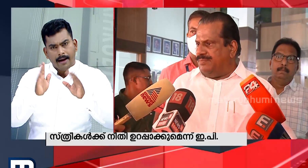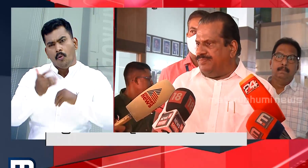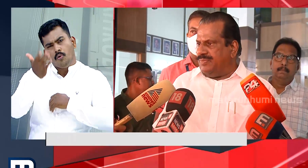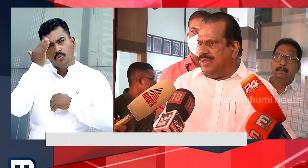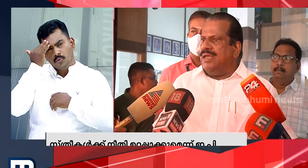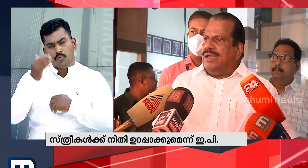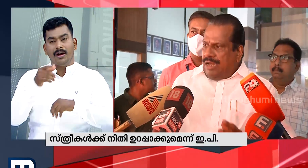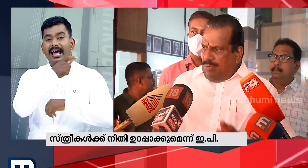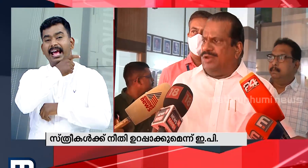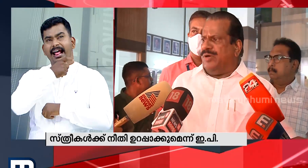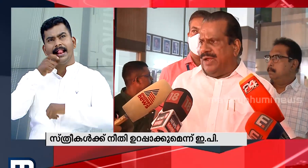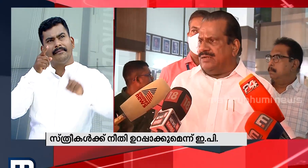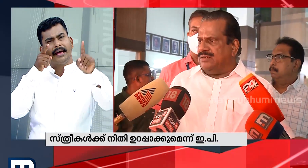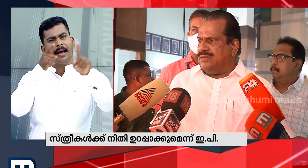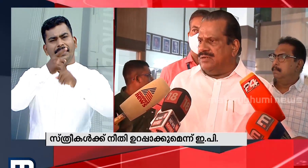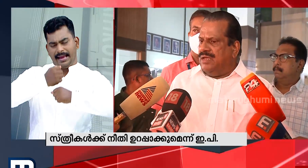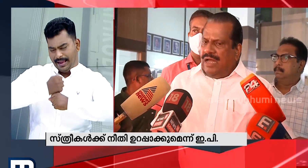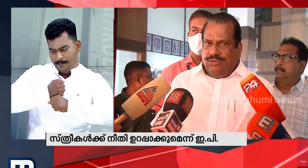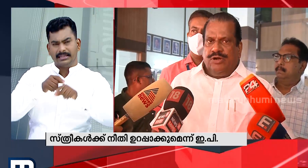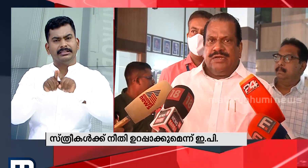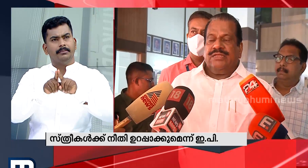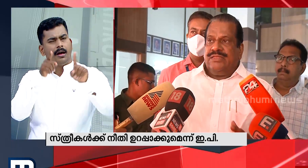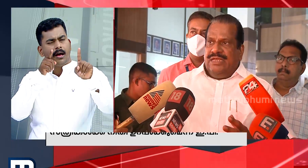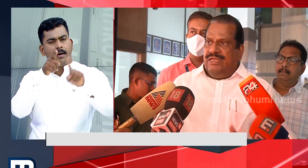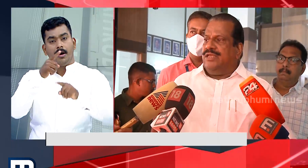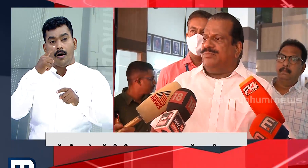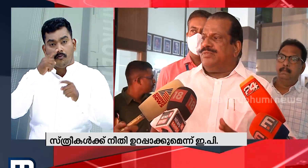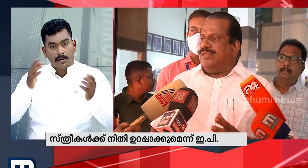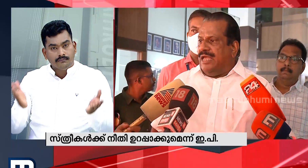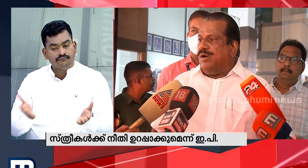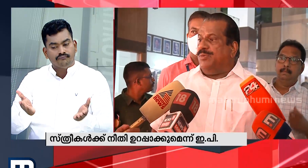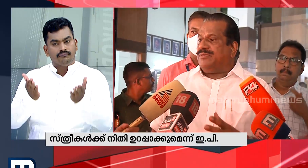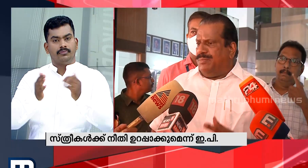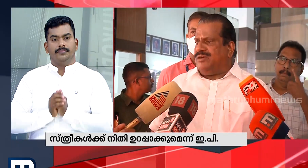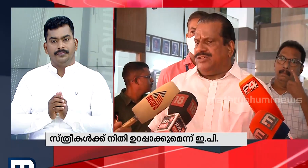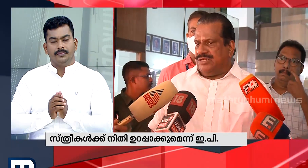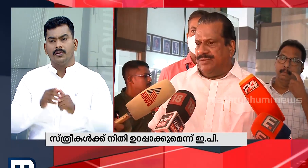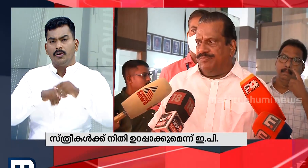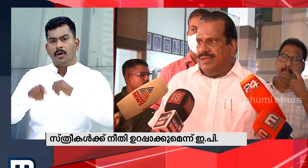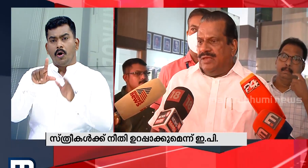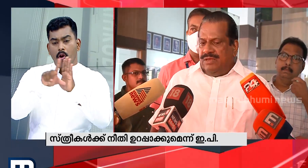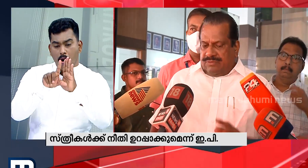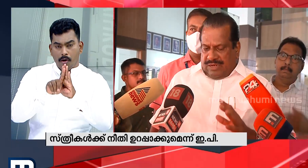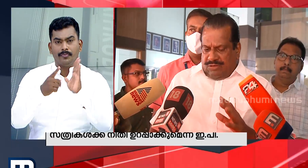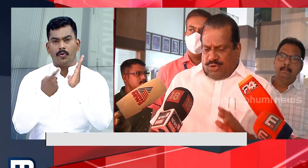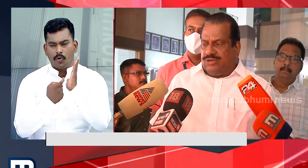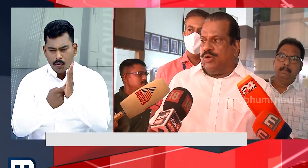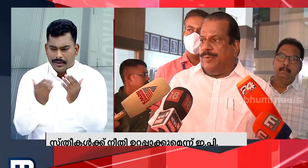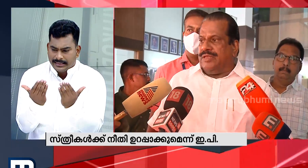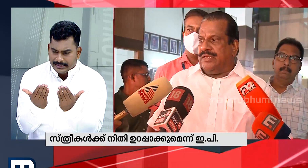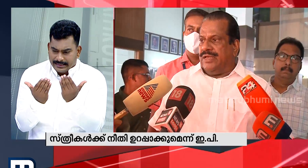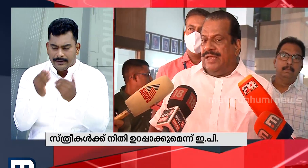അതറിയാം. ഗവൺമെൻറ്റും അതാണ്. അതുകൊണ്ട് നീതിയും നിയമവും സംരക്ഷിച്ച് സ്ത്രീ